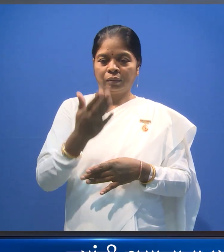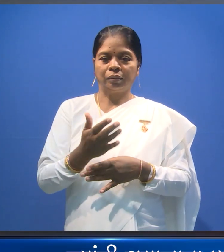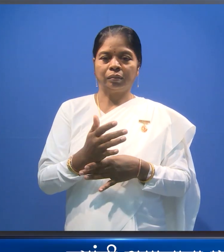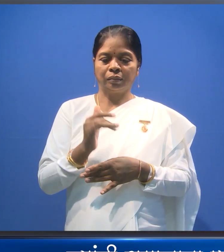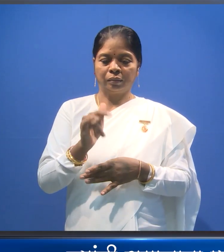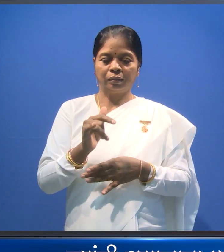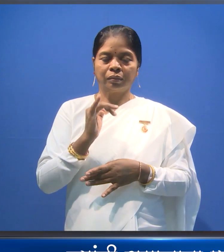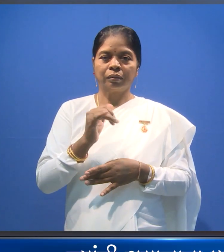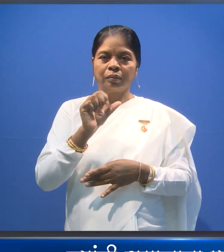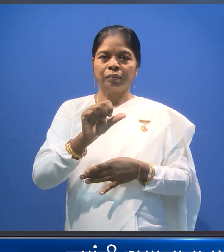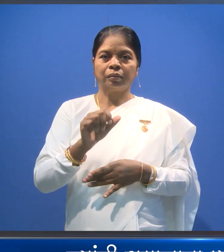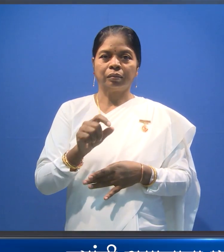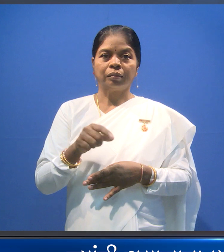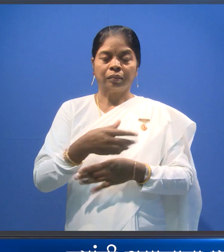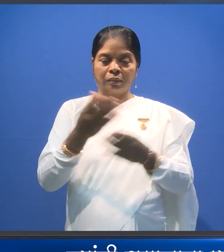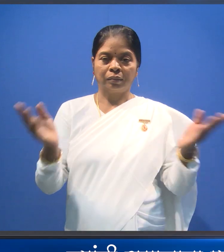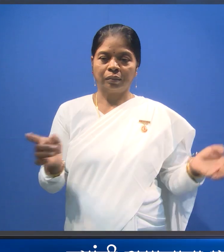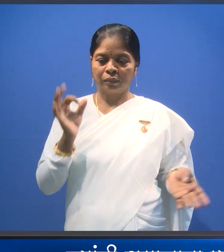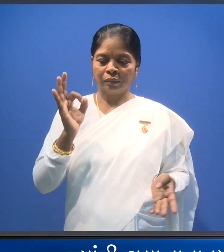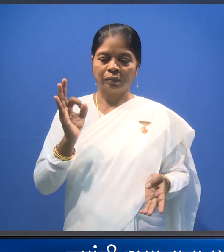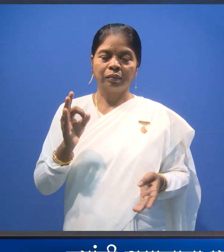ज्यांनी समाजाला एक नवीन दिशा दिली.